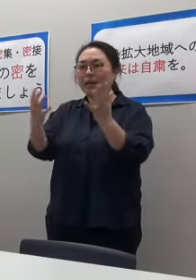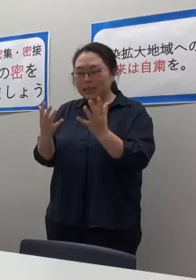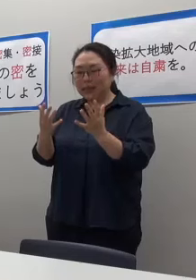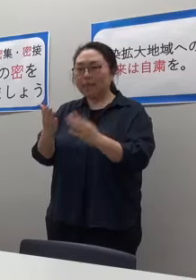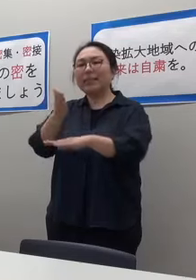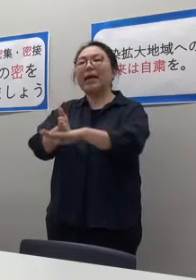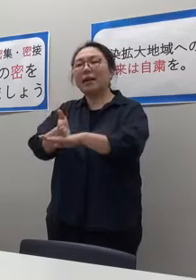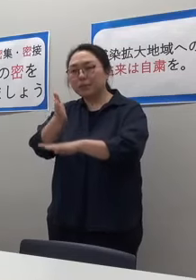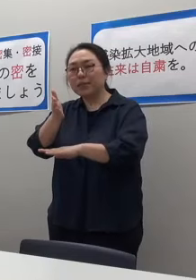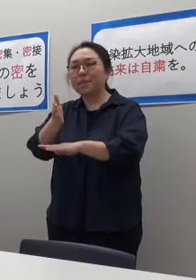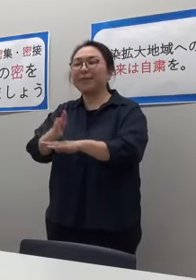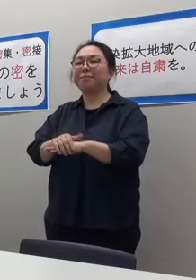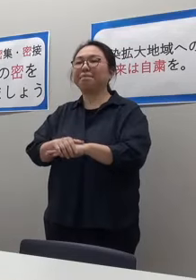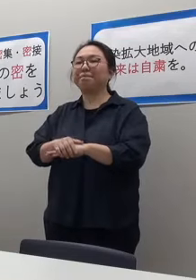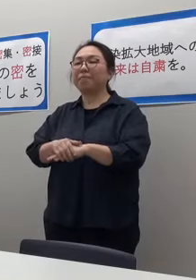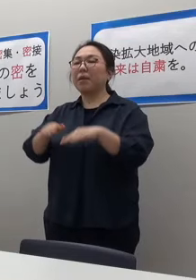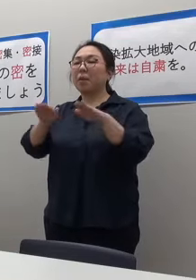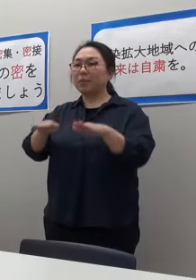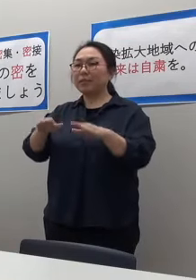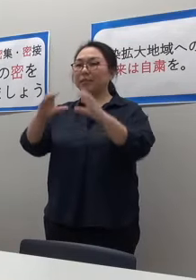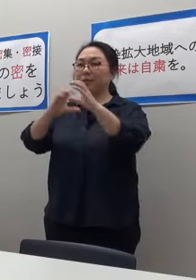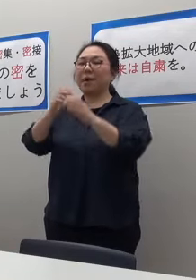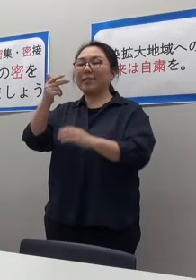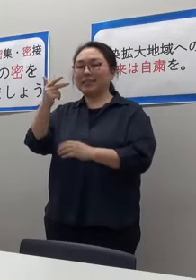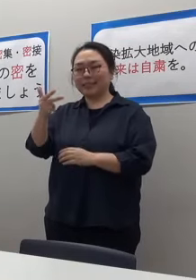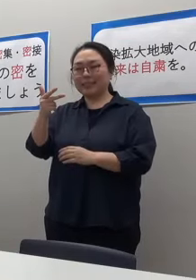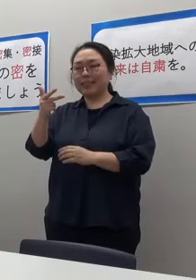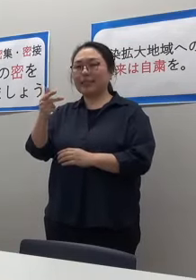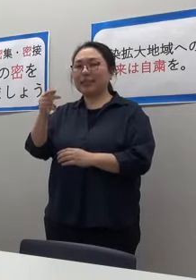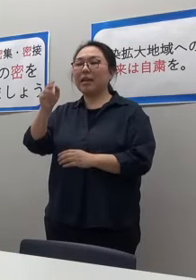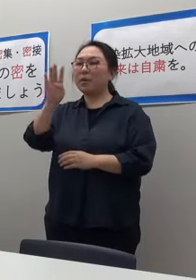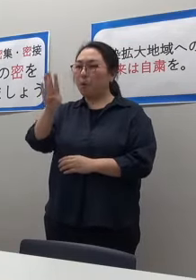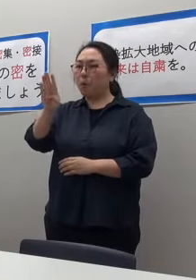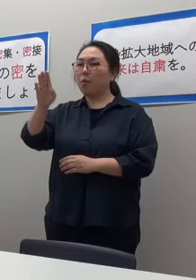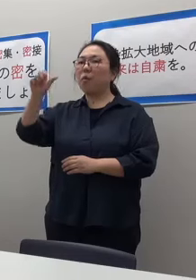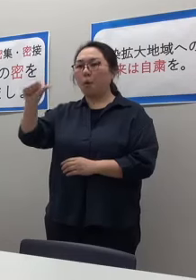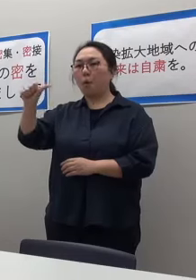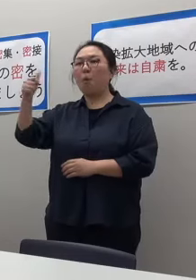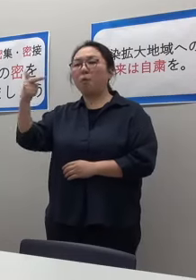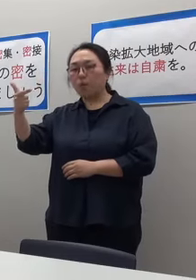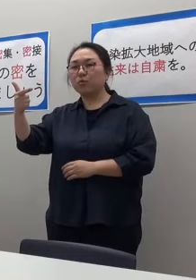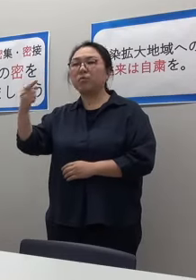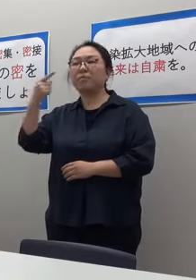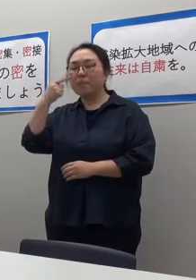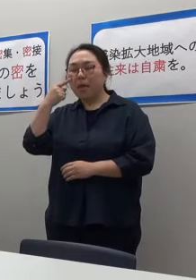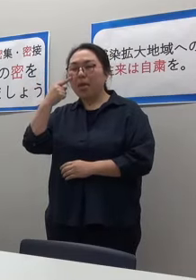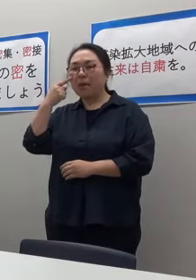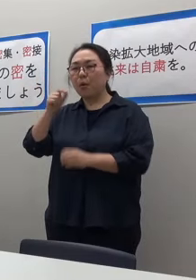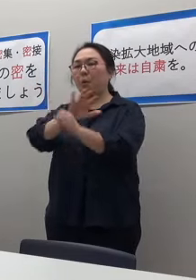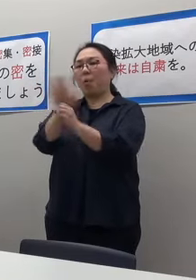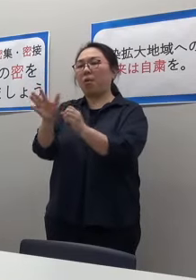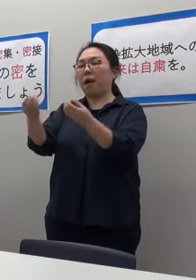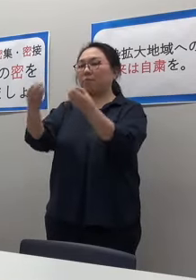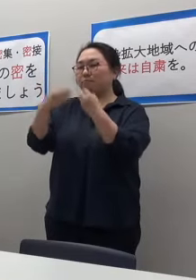ありがとうございます。本日いわき市において4例5例6例目となる新型コロナウイルス感染症